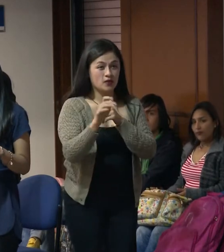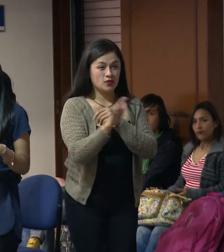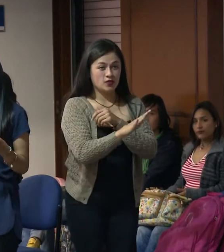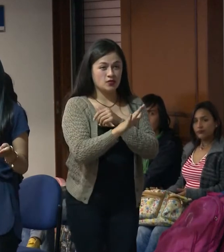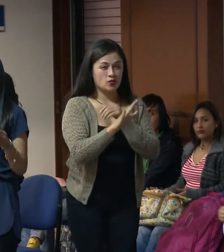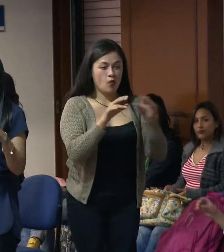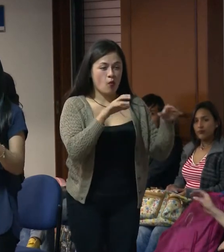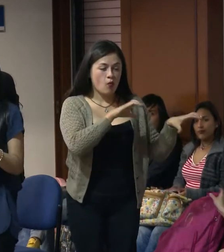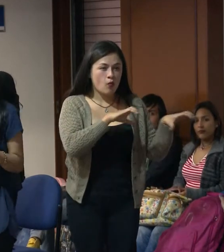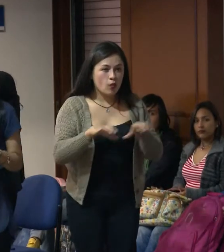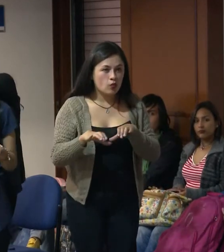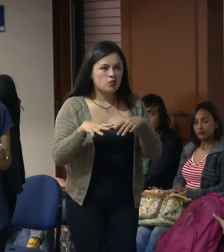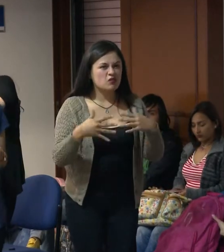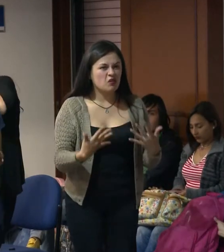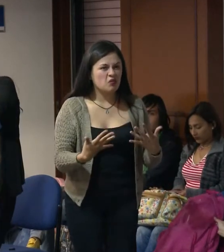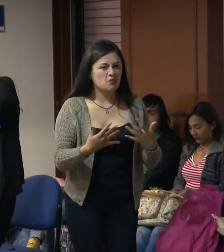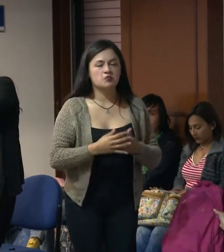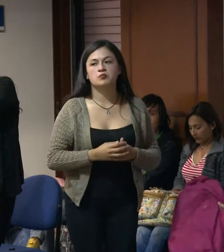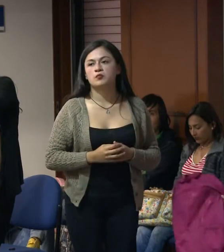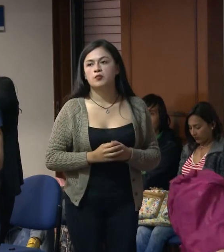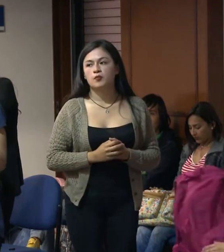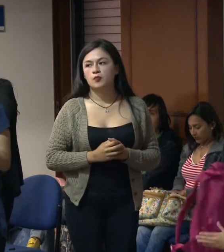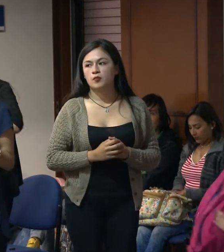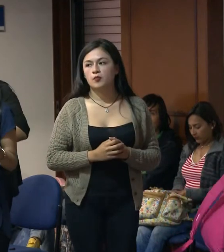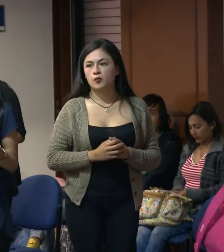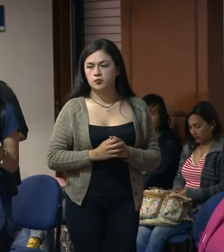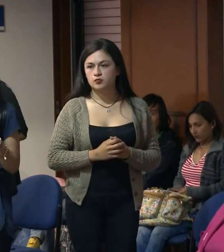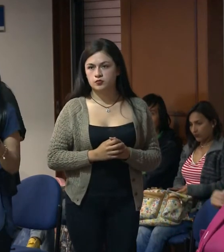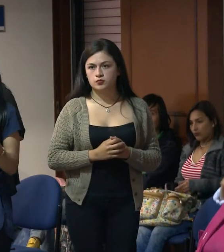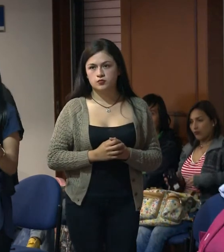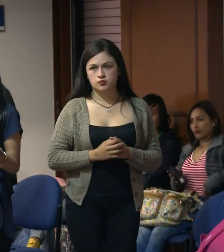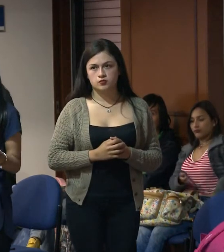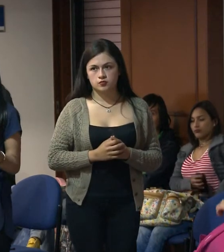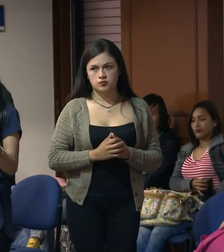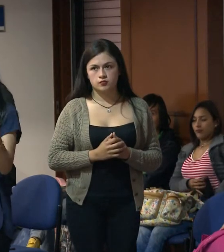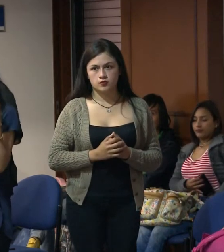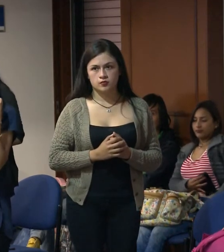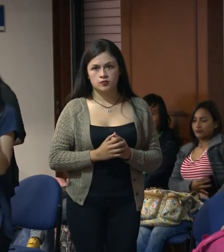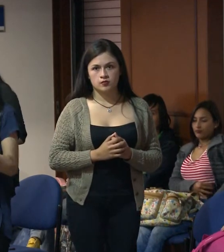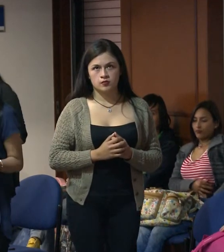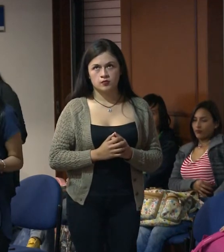adaptativa, tal y como se ve en